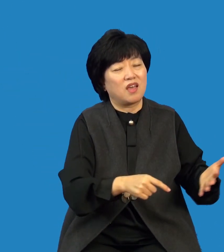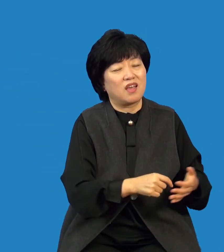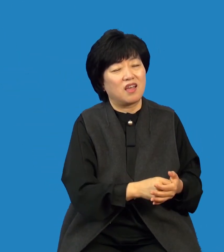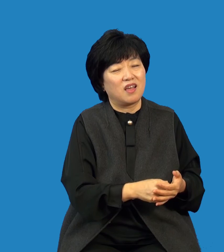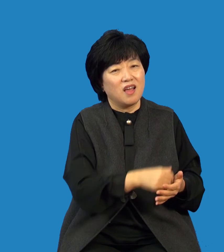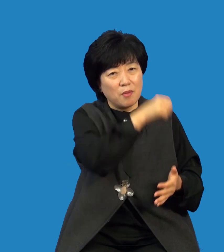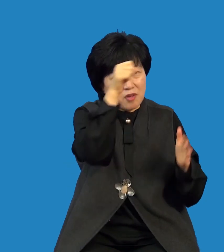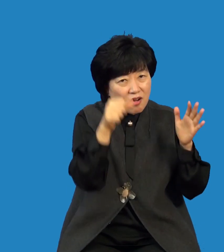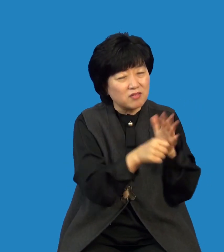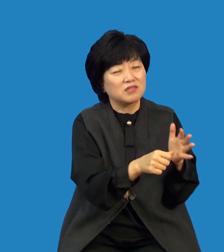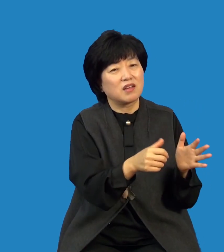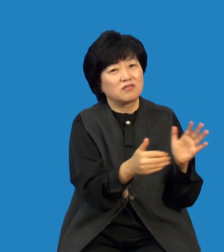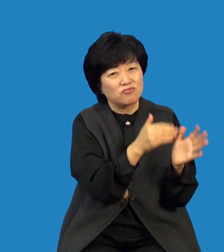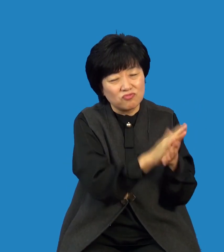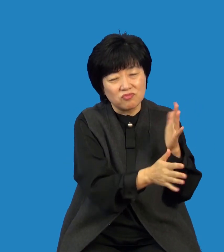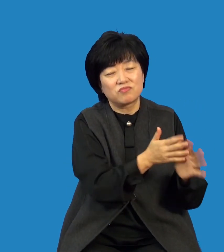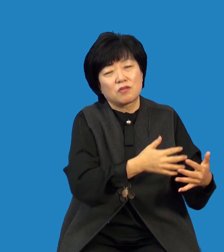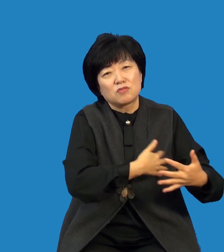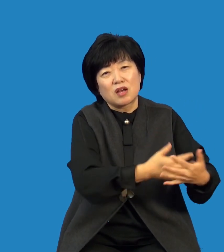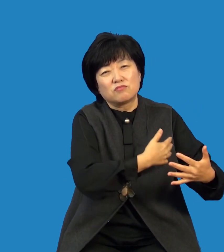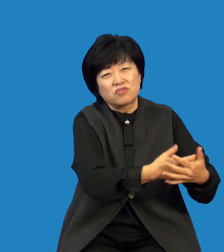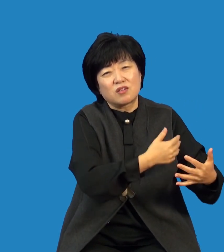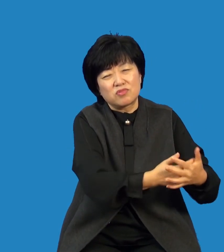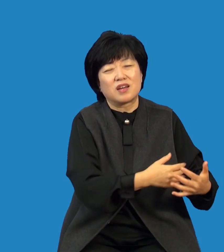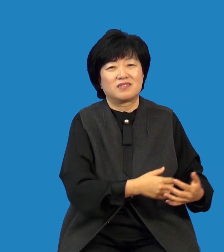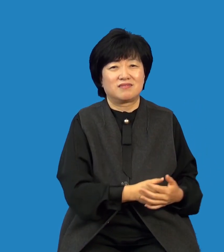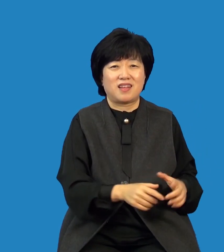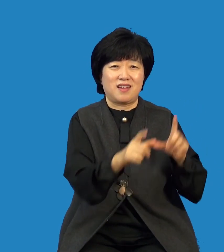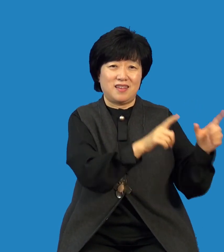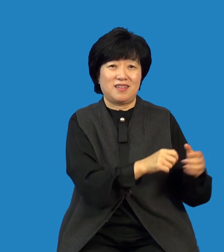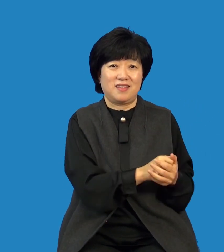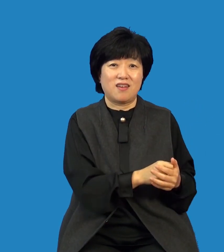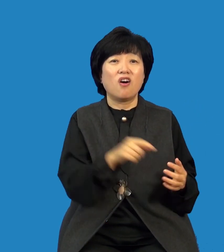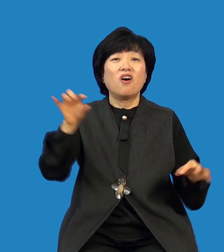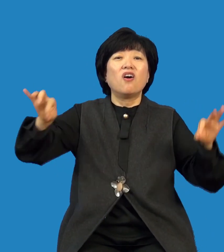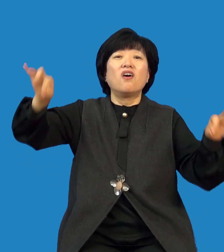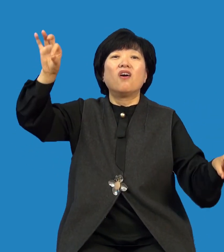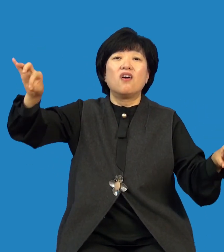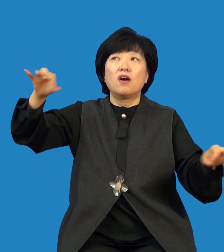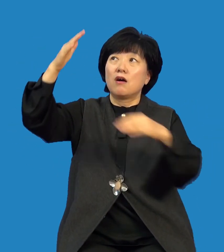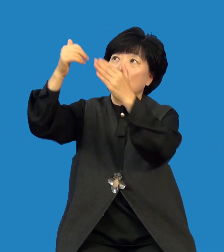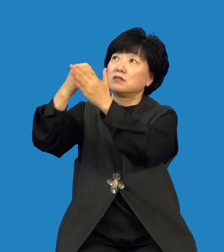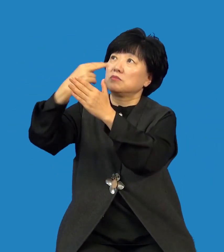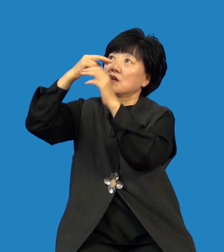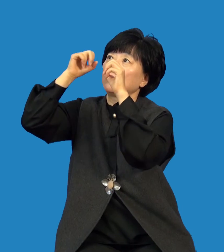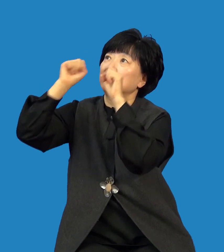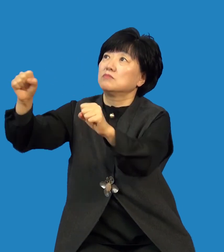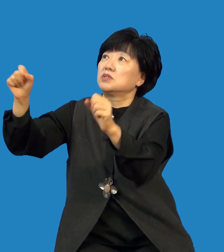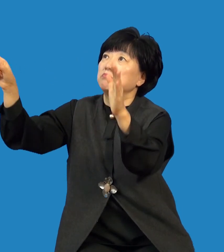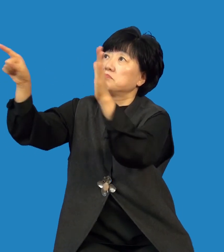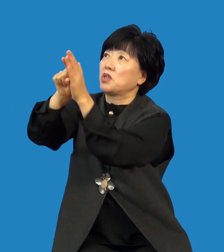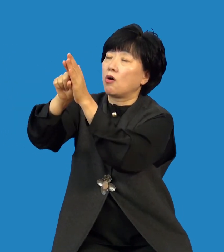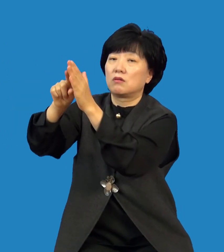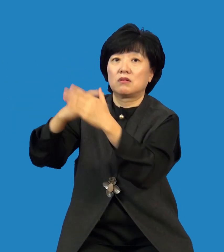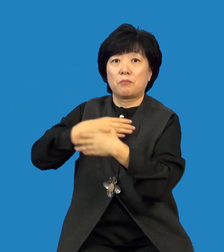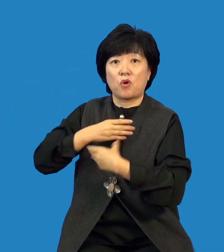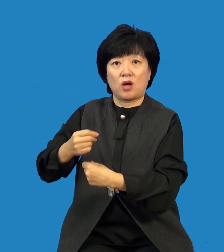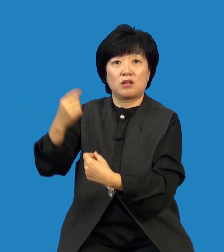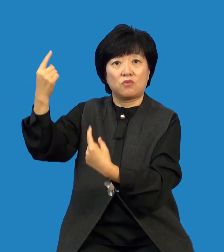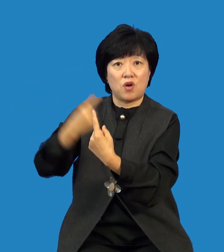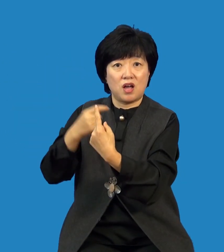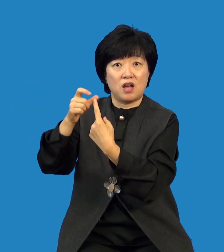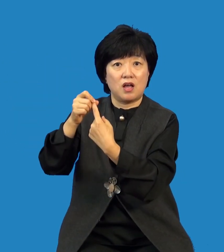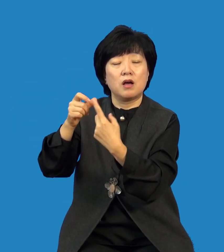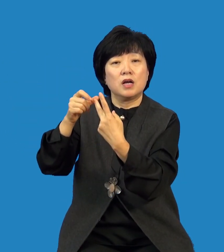거지. 하나님 살아계신 것을 믿으셔야 돼요. 그래야 거기서부터 평안이 올 수 있어요. 두 번째는 하나님